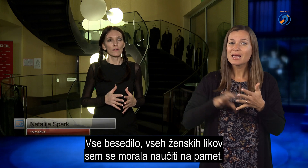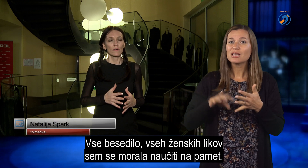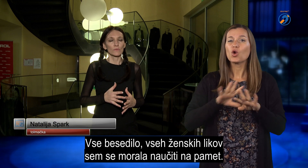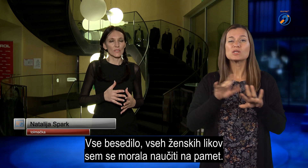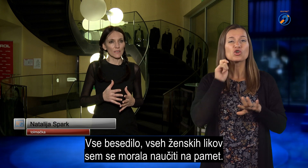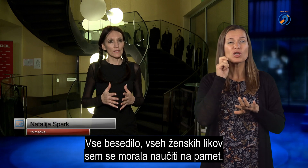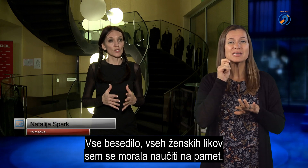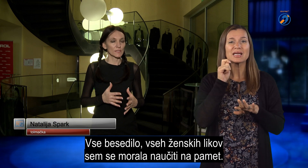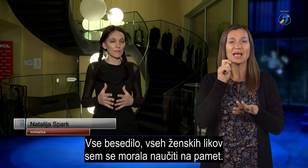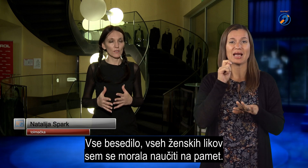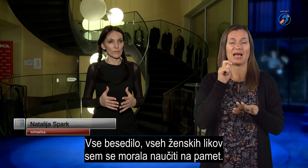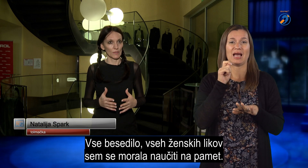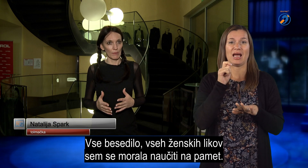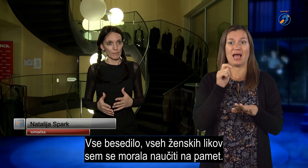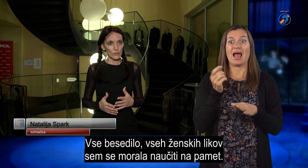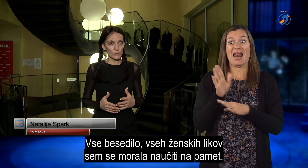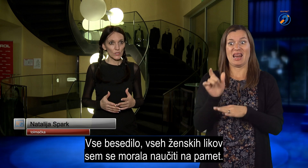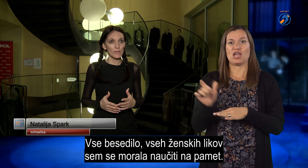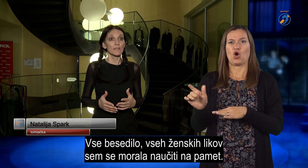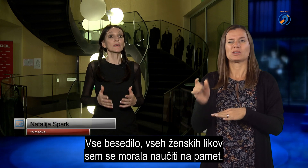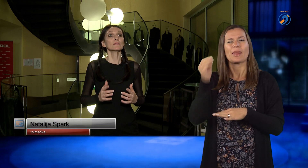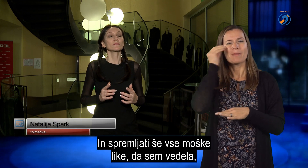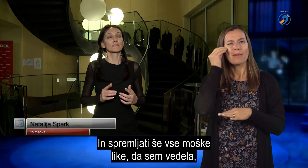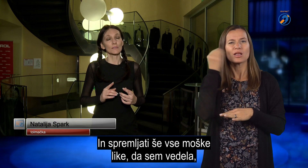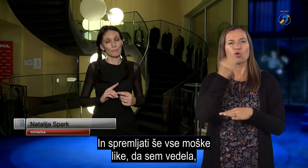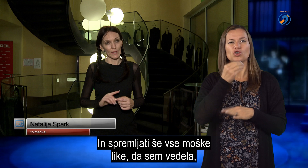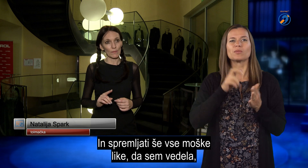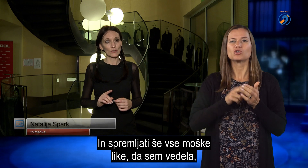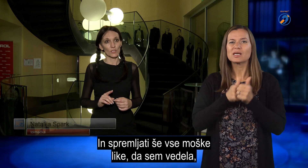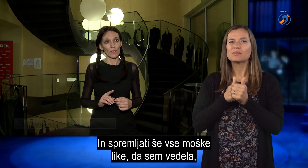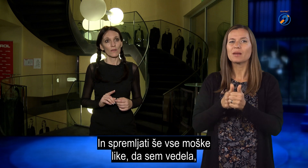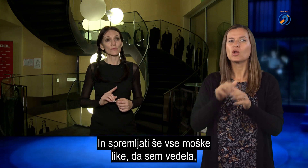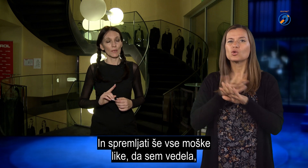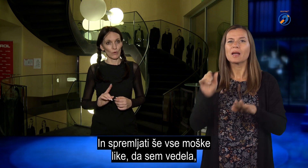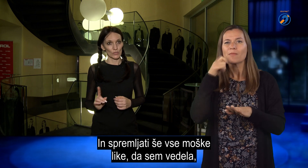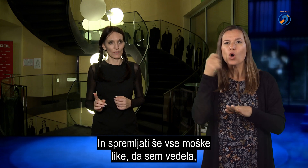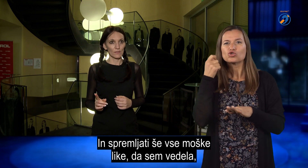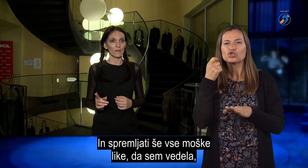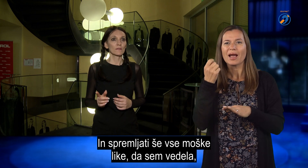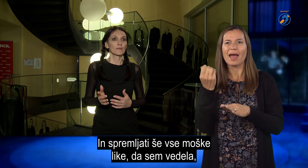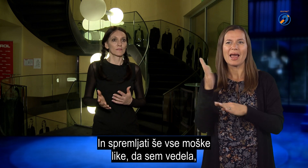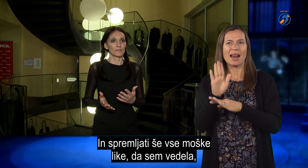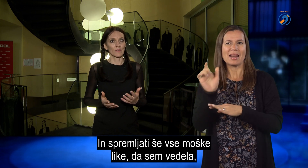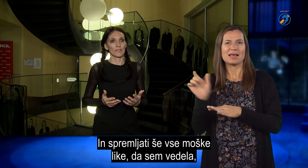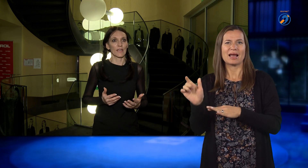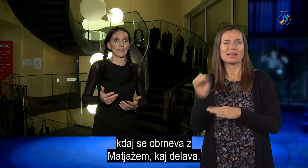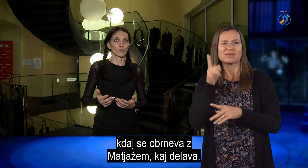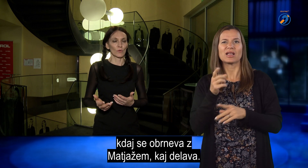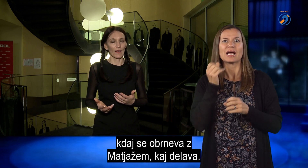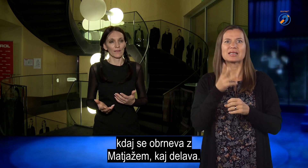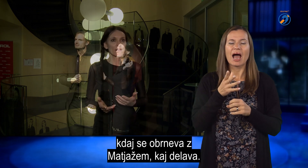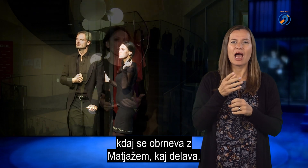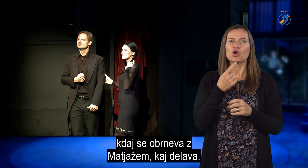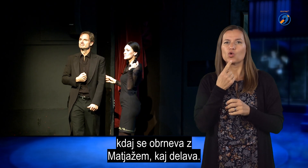besedilo vseh ženskih likov se na pamet naučiti in spremljati še vse moške like, da sem vedela, kdaj,